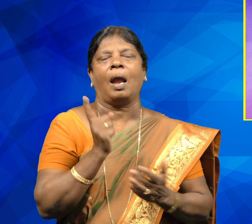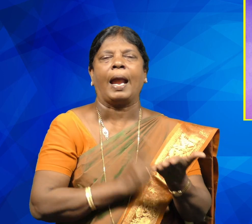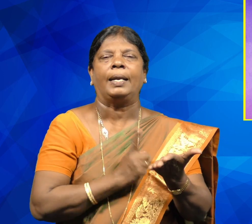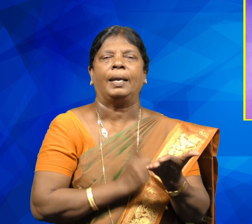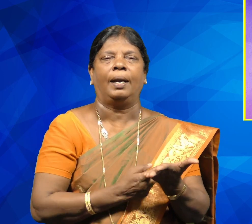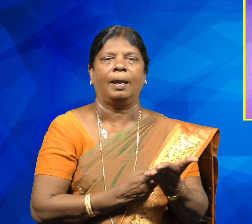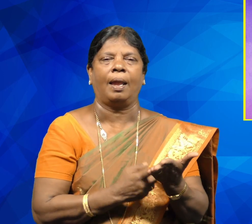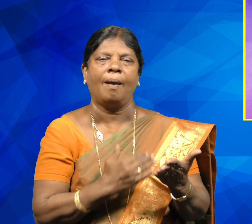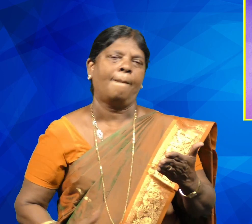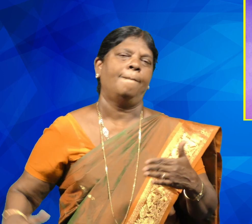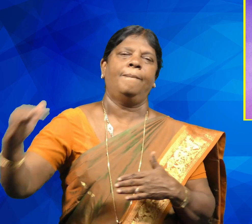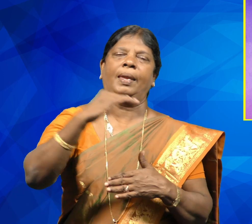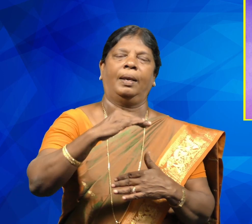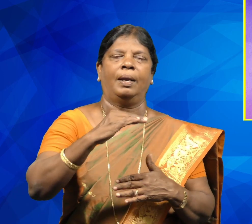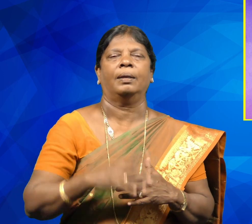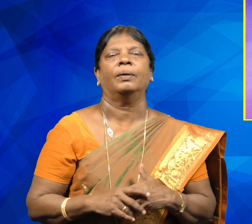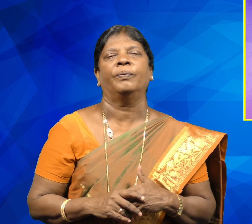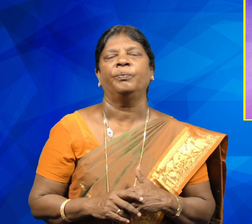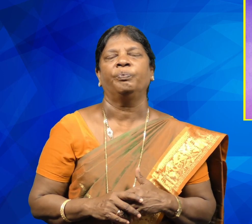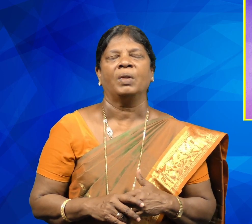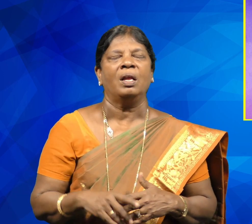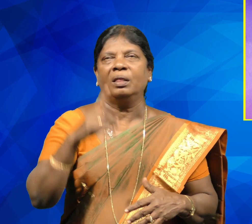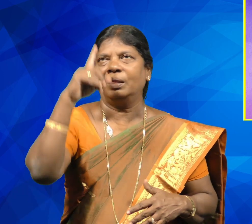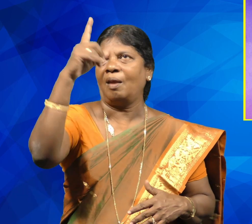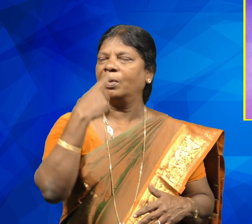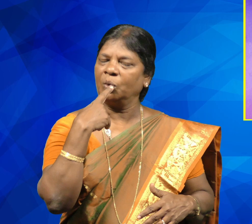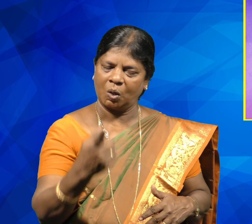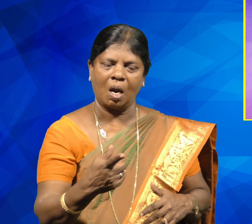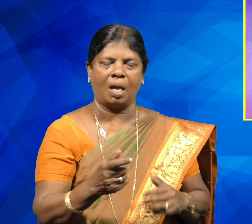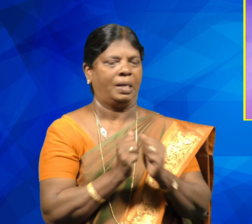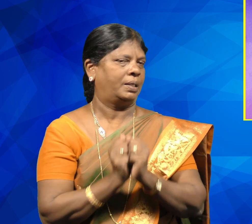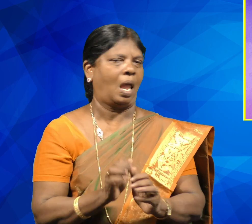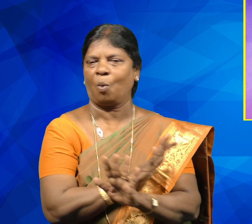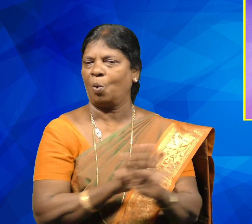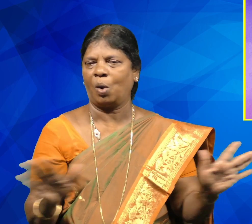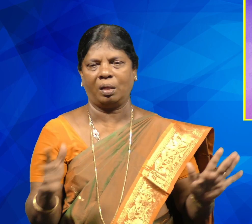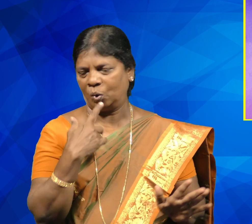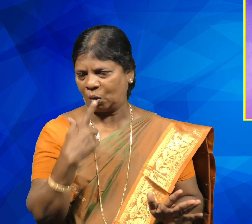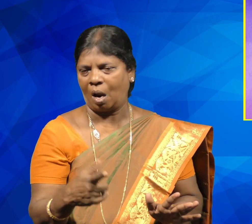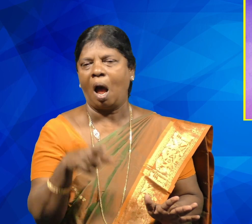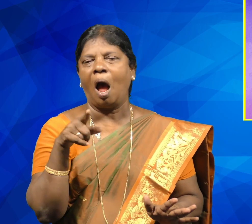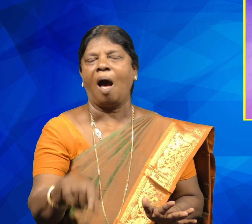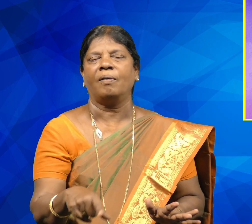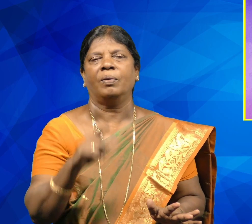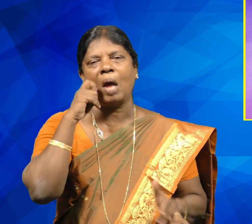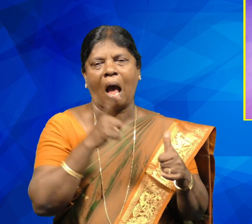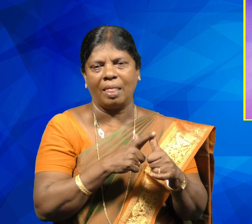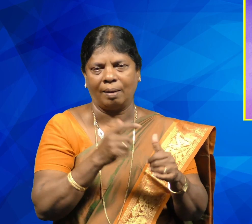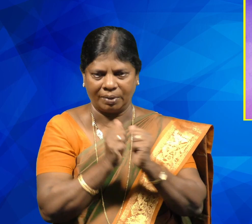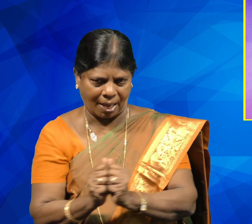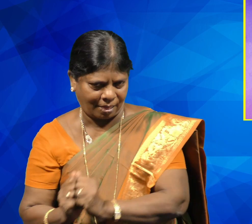கொடுத்த கட்டளையை மீறிவிட்டான். எதை செய்யக்கூடாது என்று சொன்னாரோ அதை